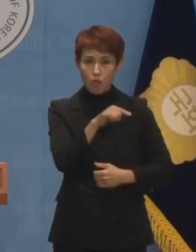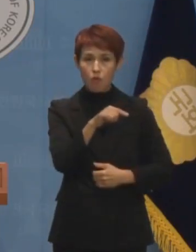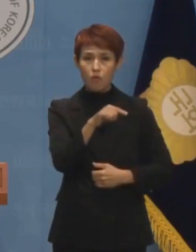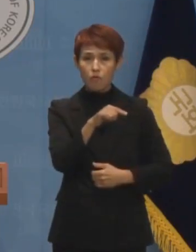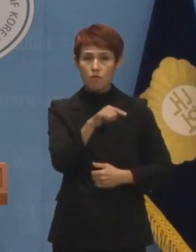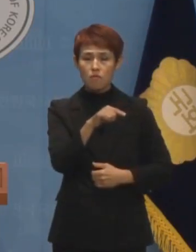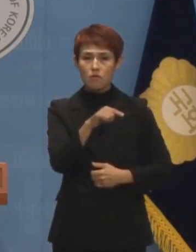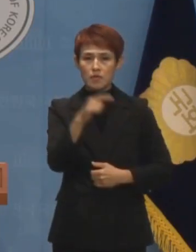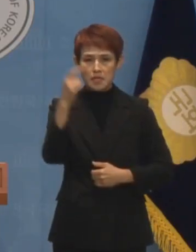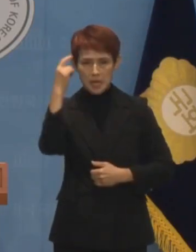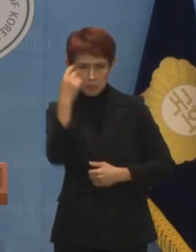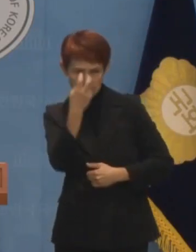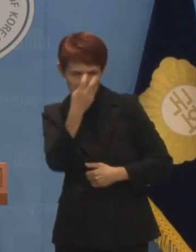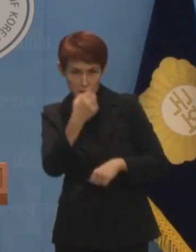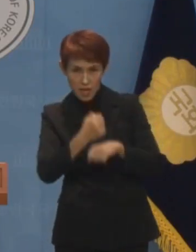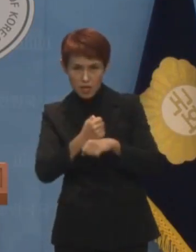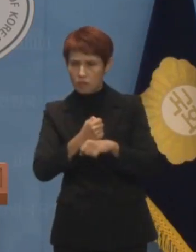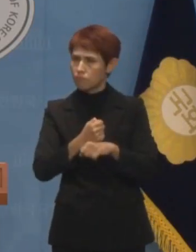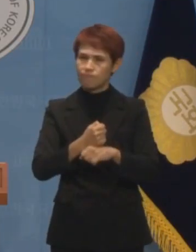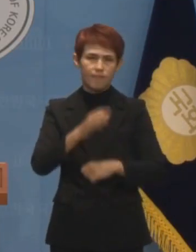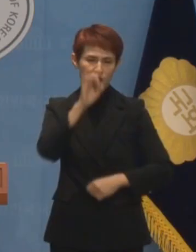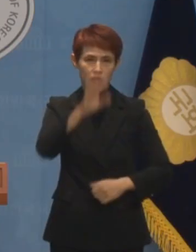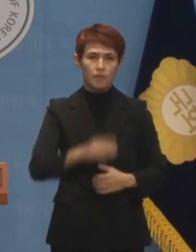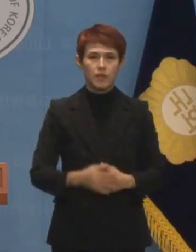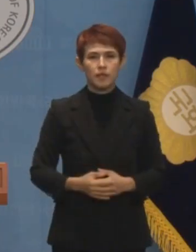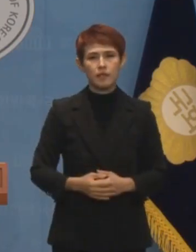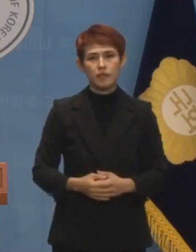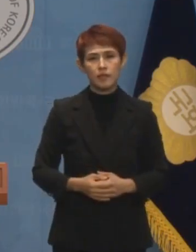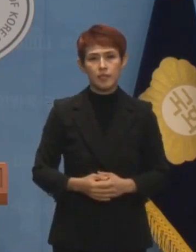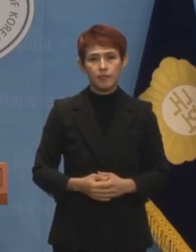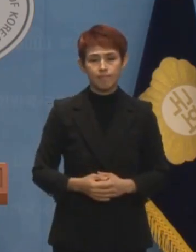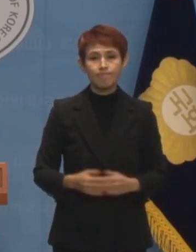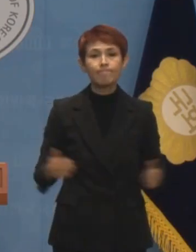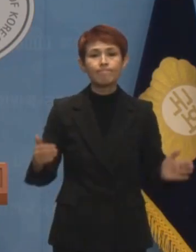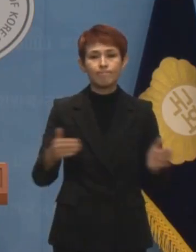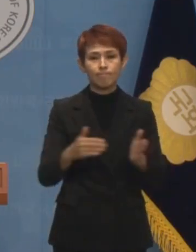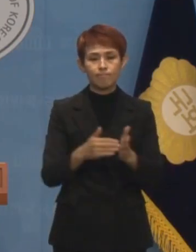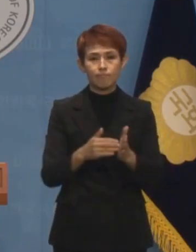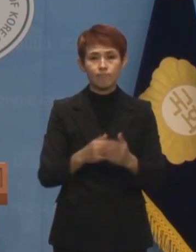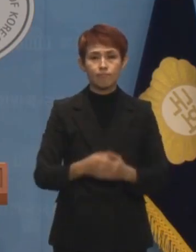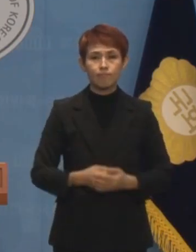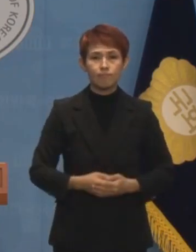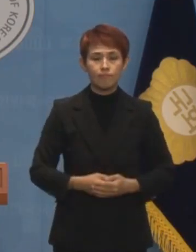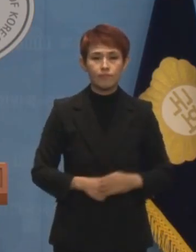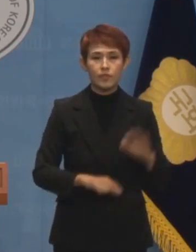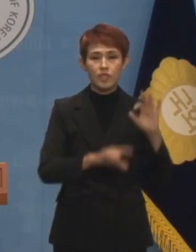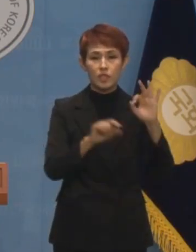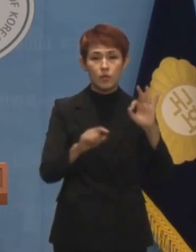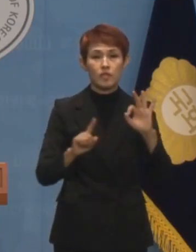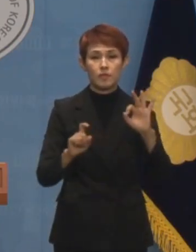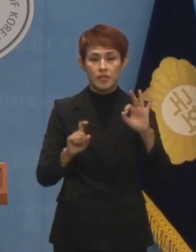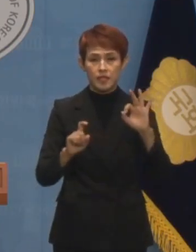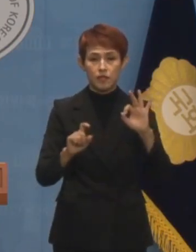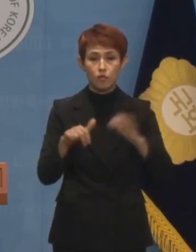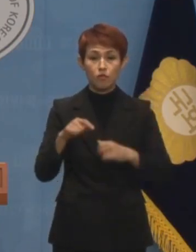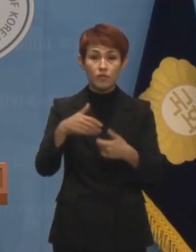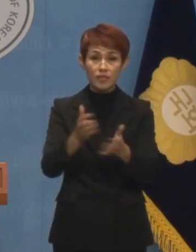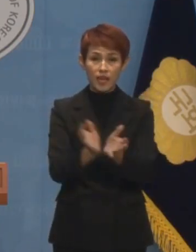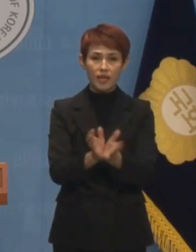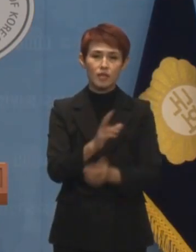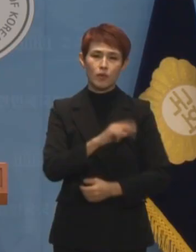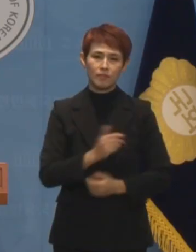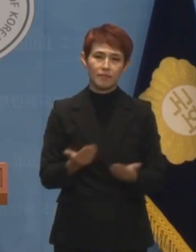한 사상 검열은 없어야 할 것입니다. 이상입니다. 감사합니다. 2024년 10월 11일 조국혁신당